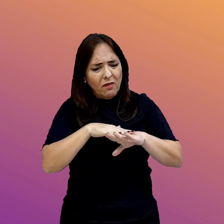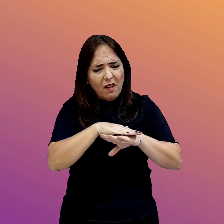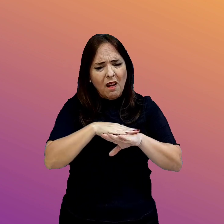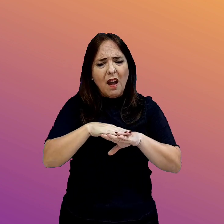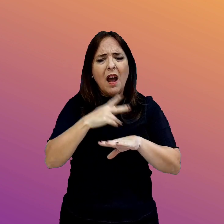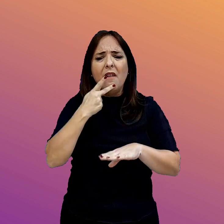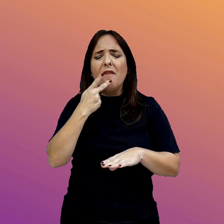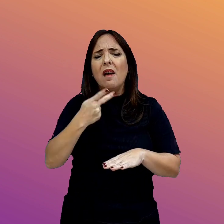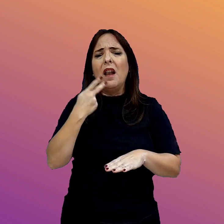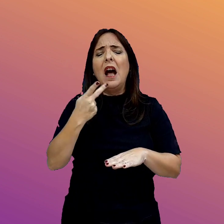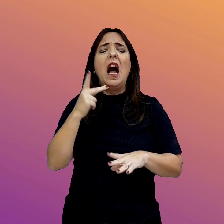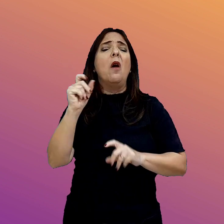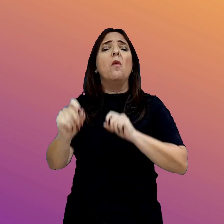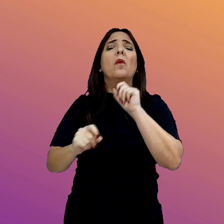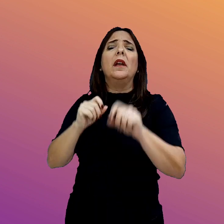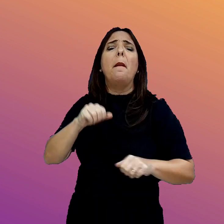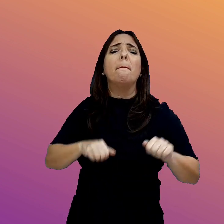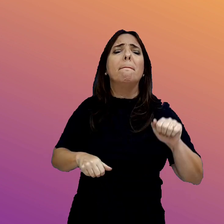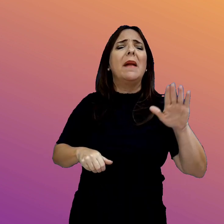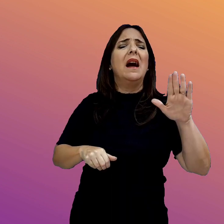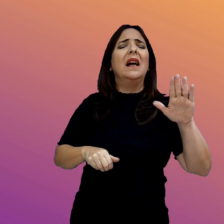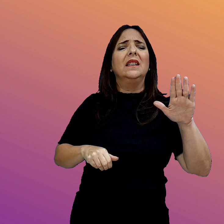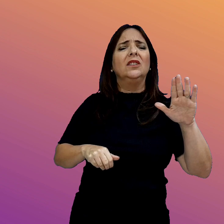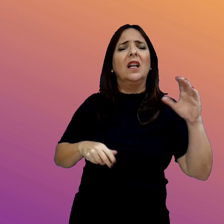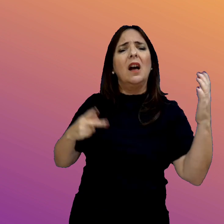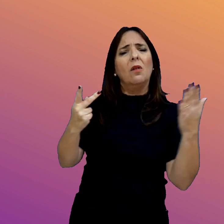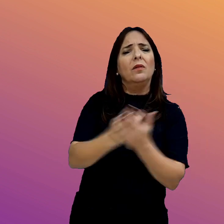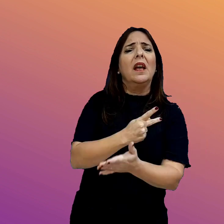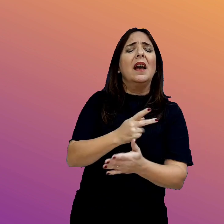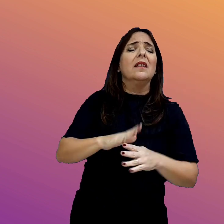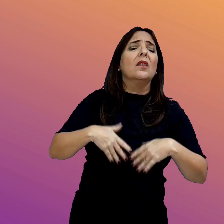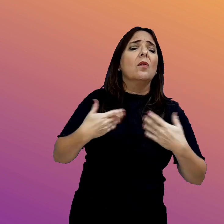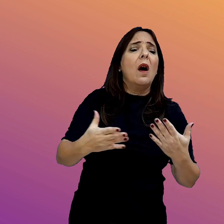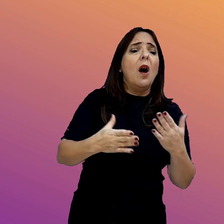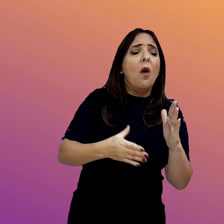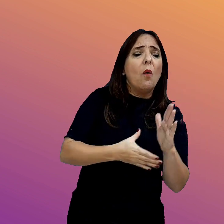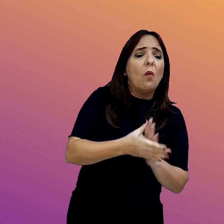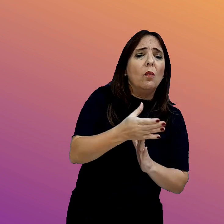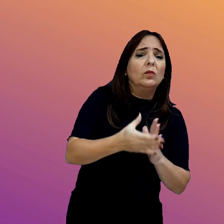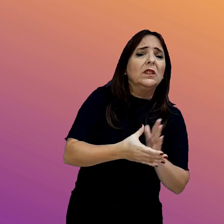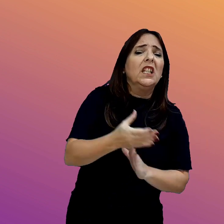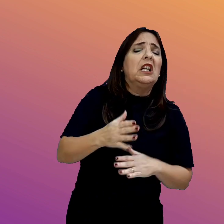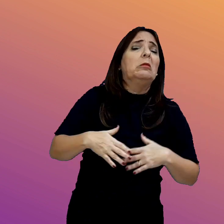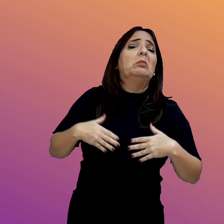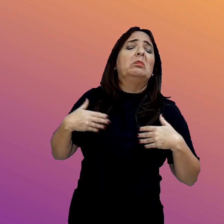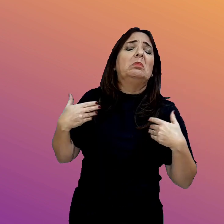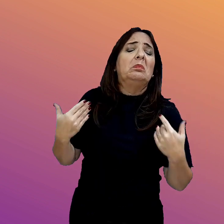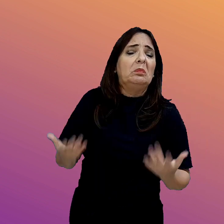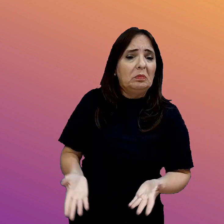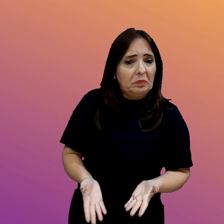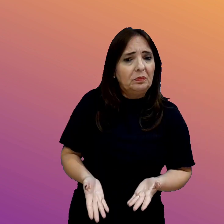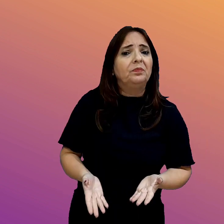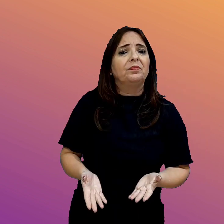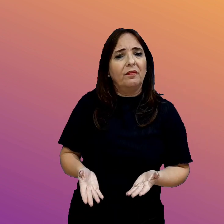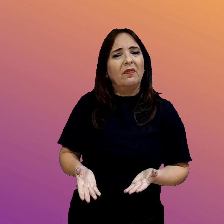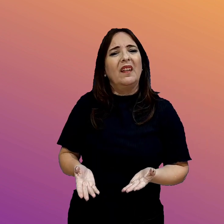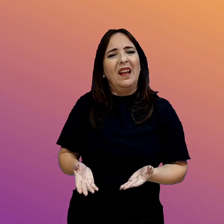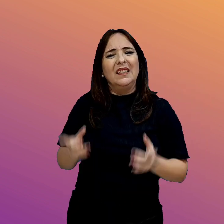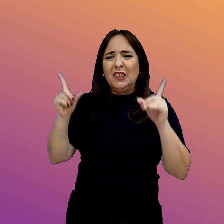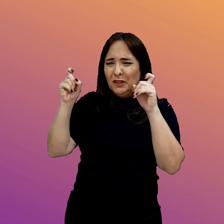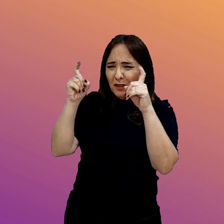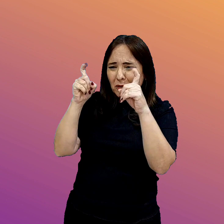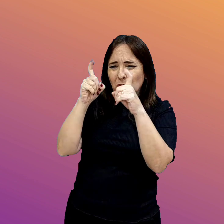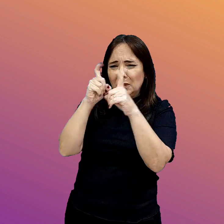que mais acontece, ou o conselho que vocês podem dar para que não aconteça esse impedimento